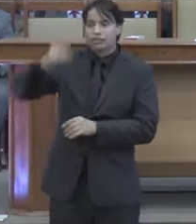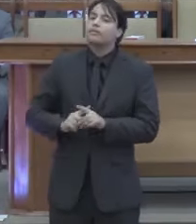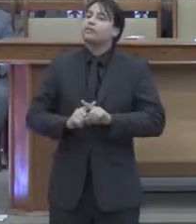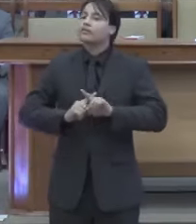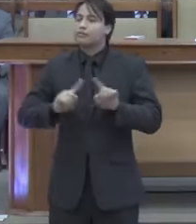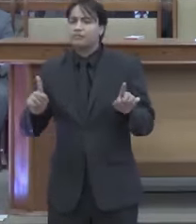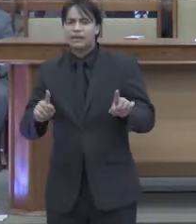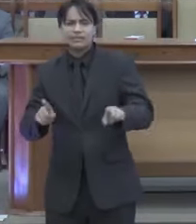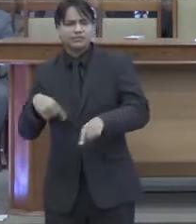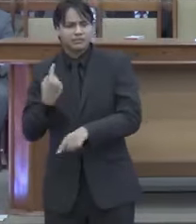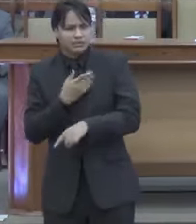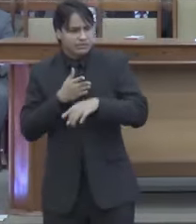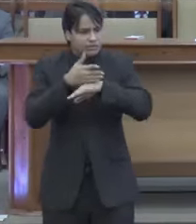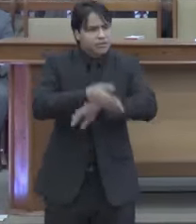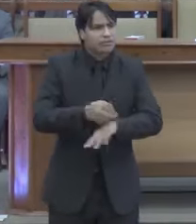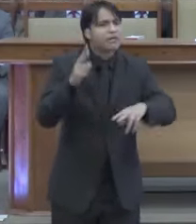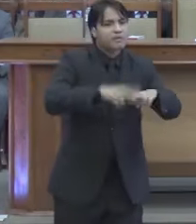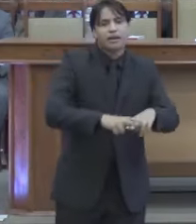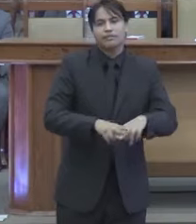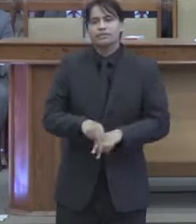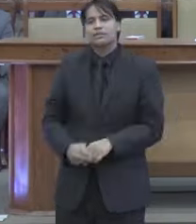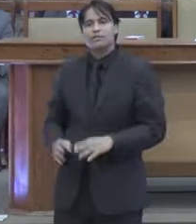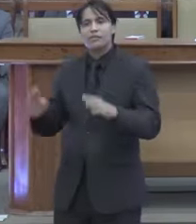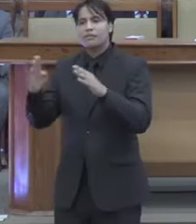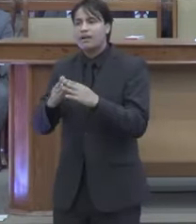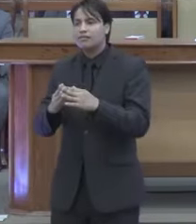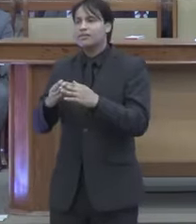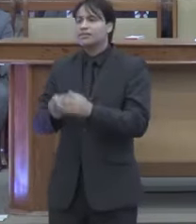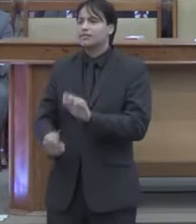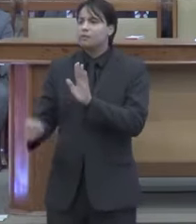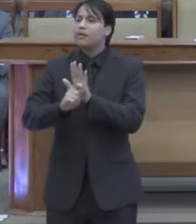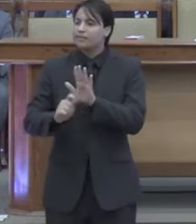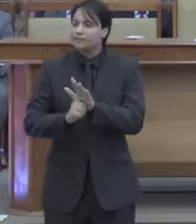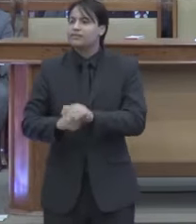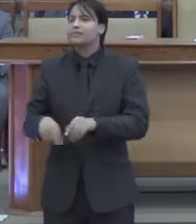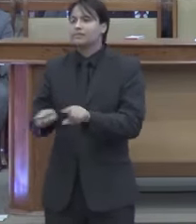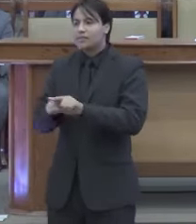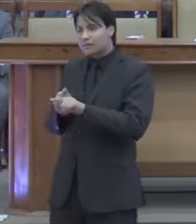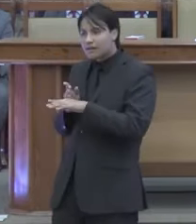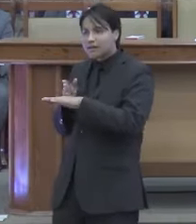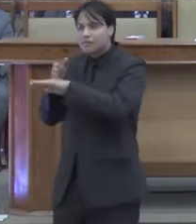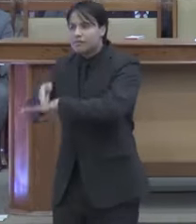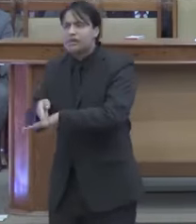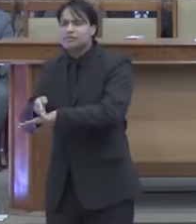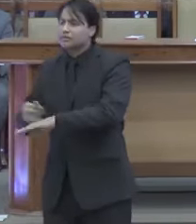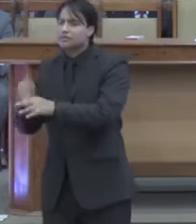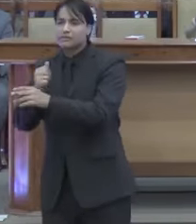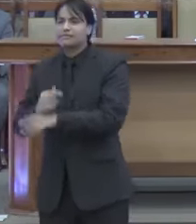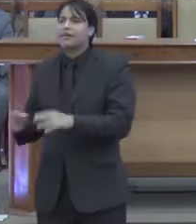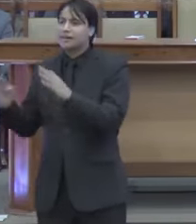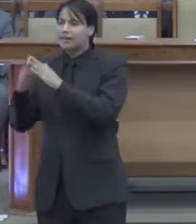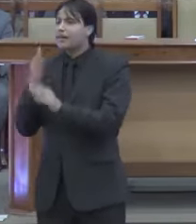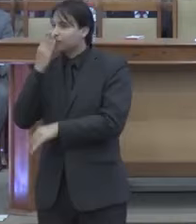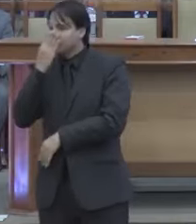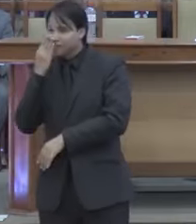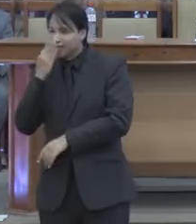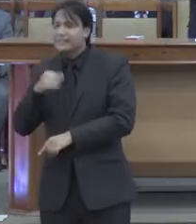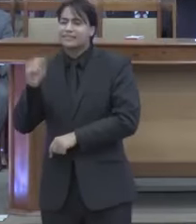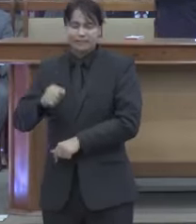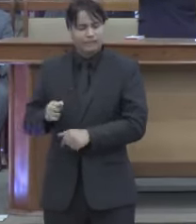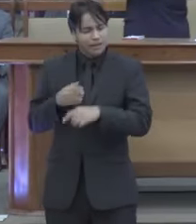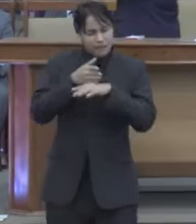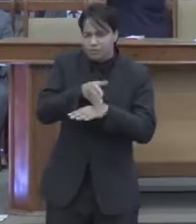em presídio, em boca de fumo, em rua, em beco, em favela, em cabaré. Lá está um